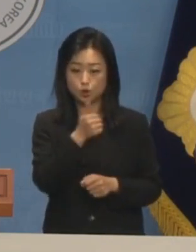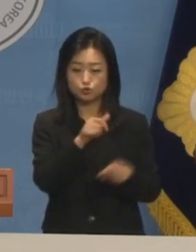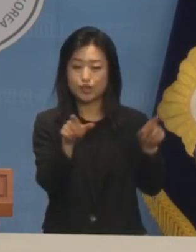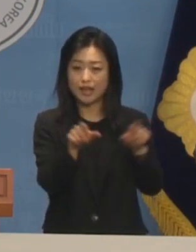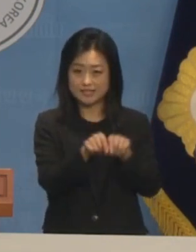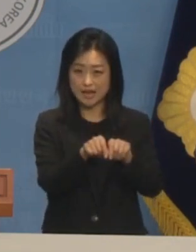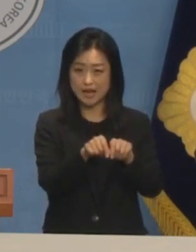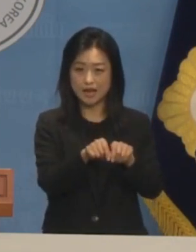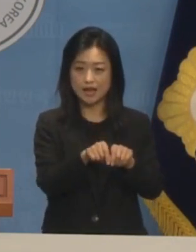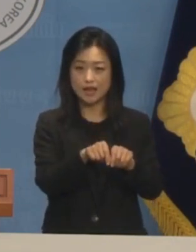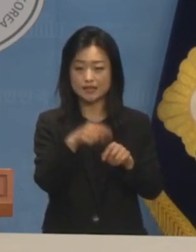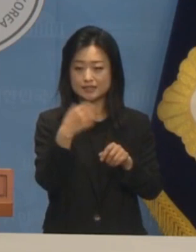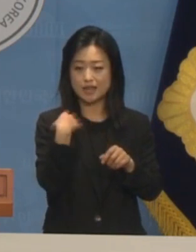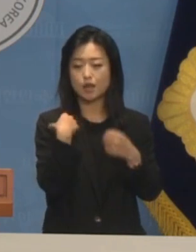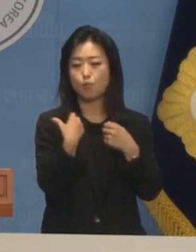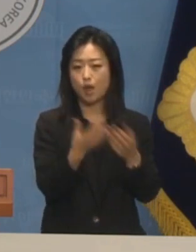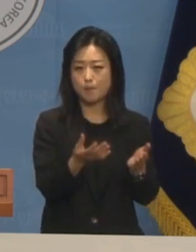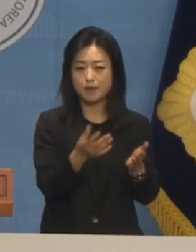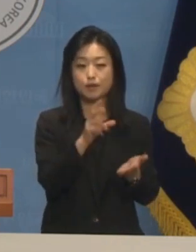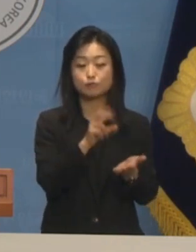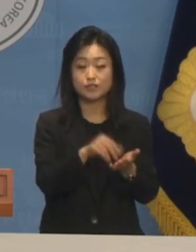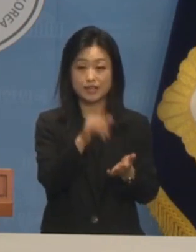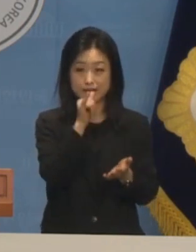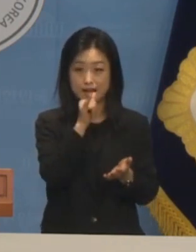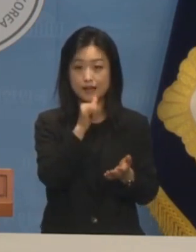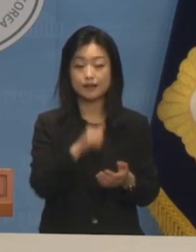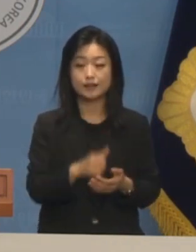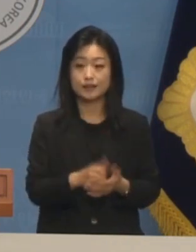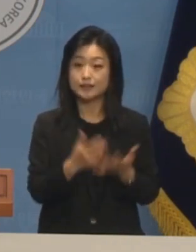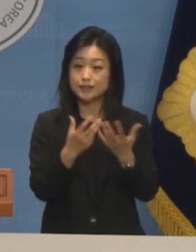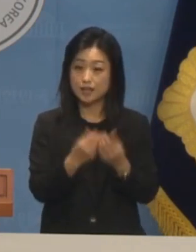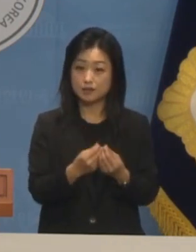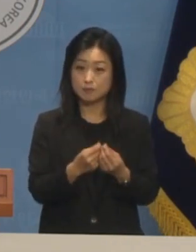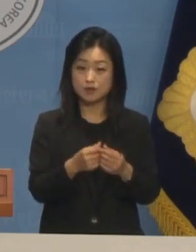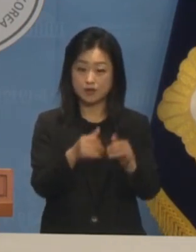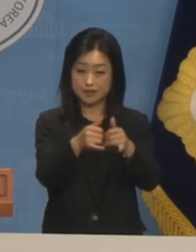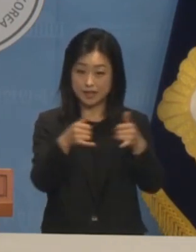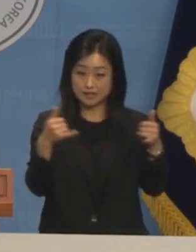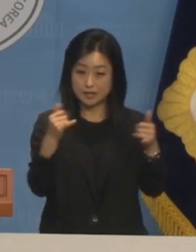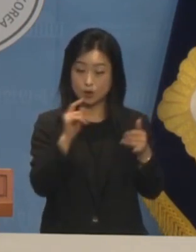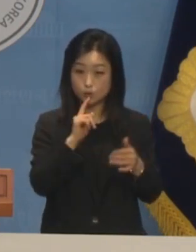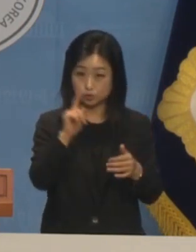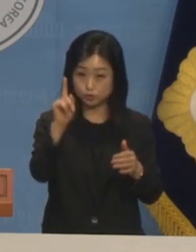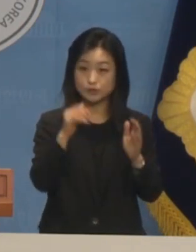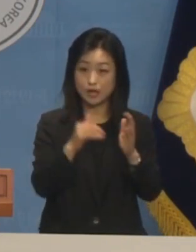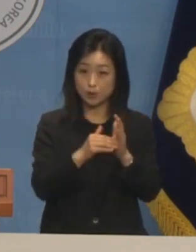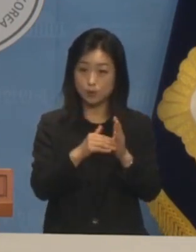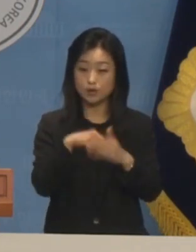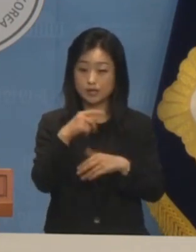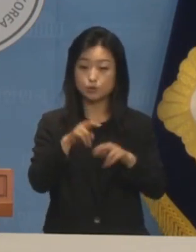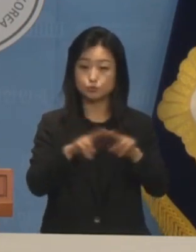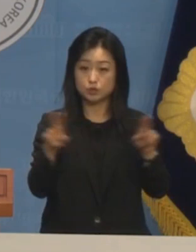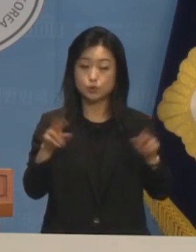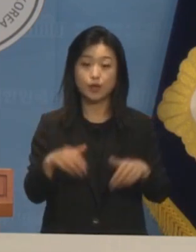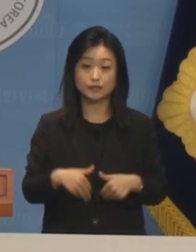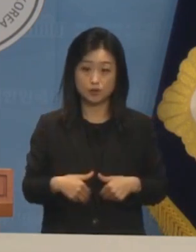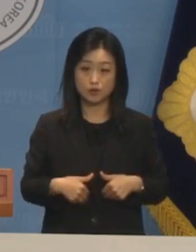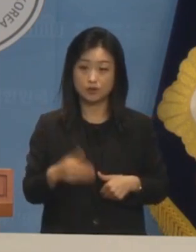것이 공통적으로 제기되었습니다. 가령 수백만 원짜리 냉장고를 주문하고 다시